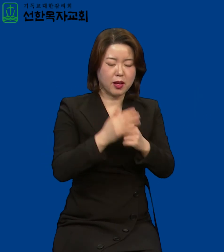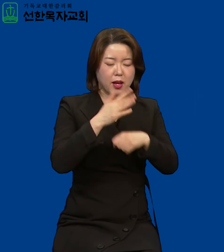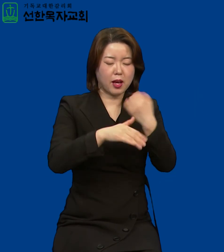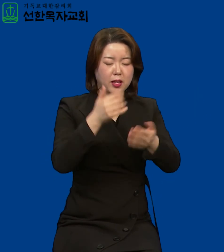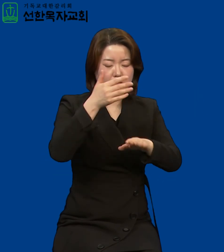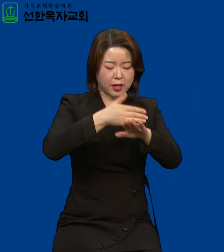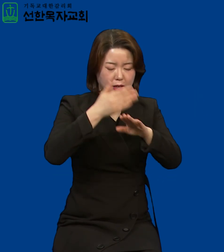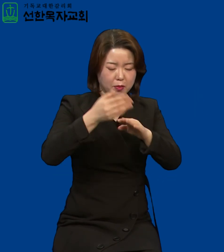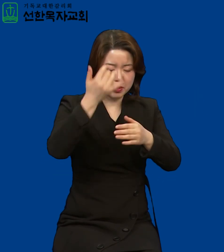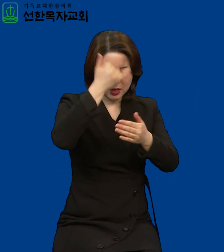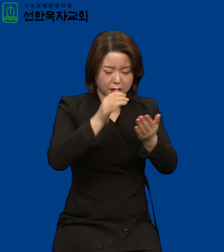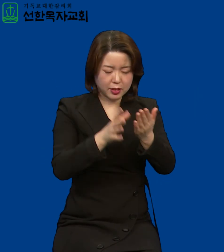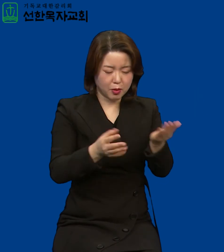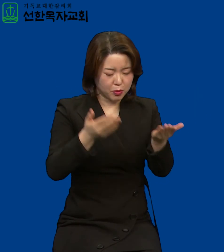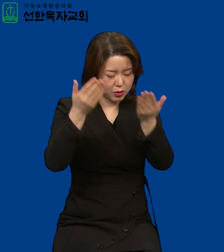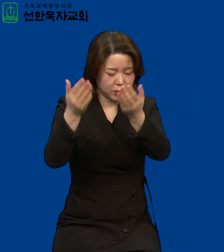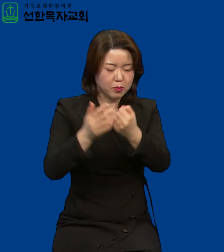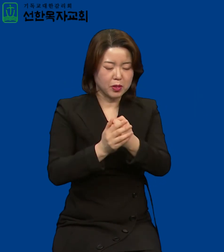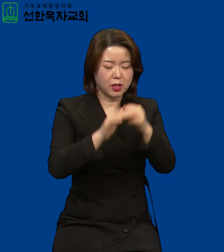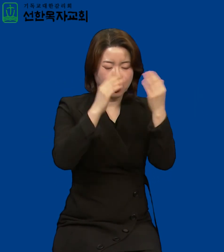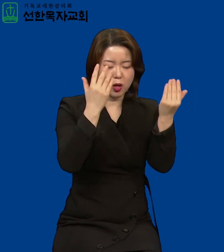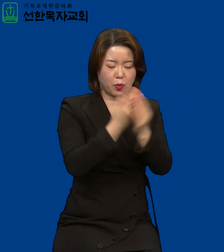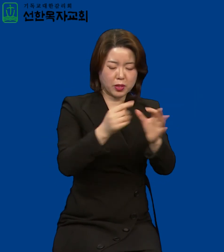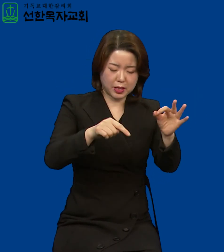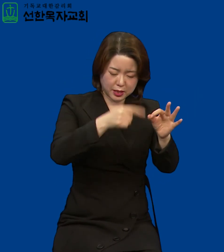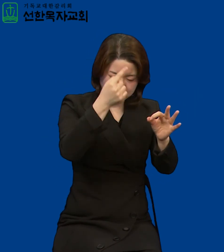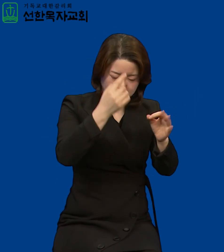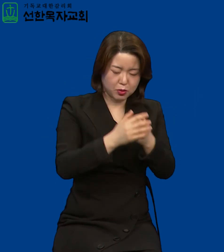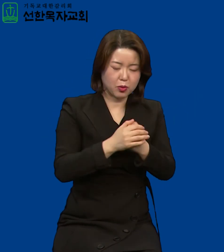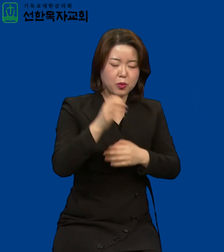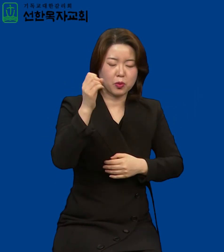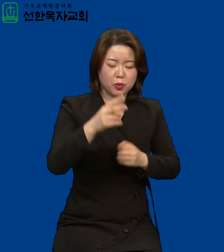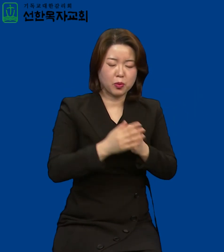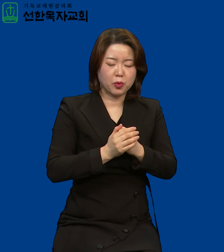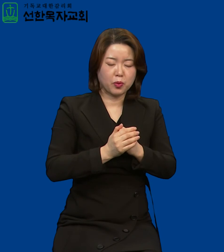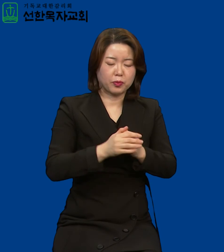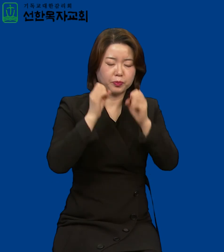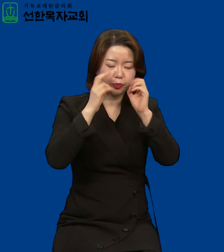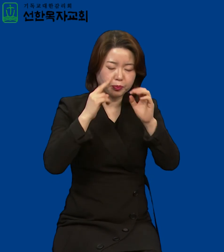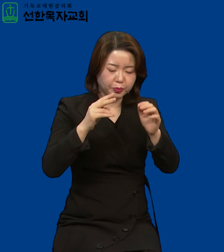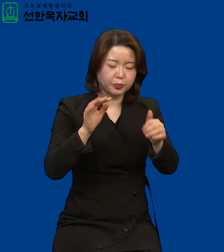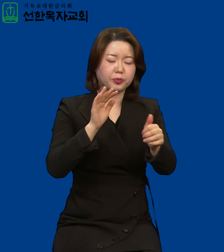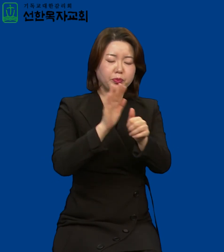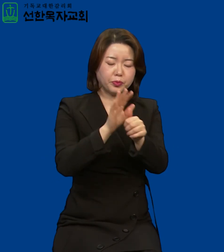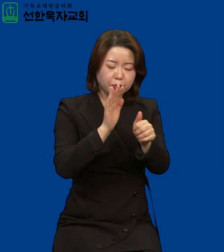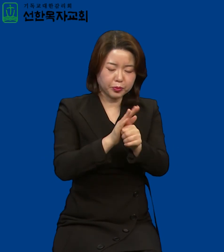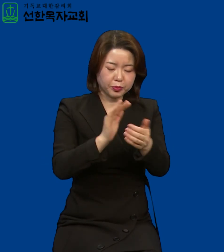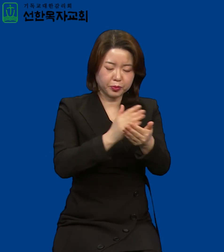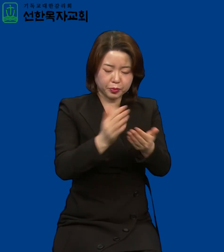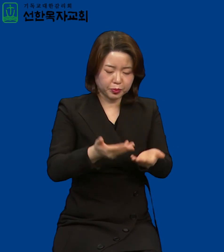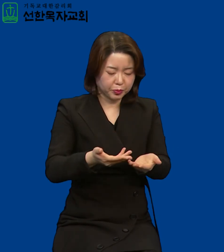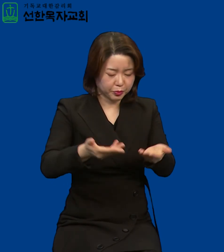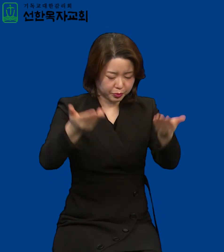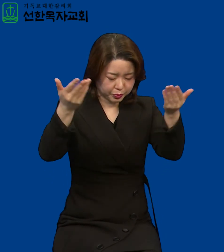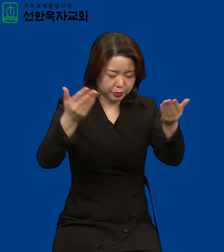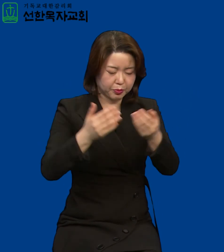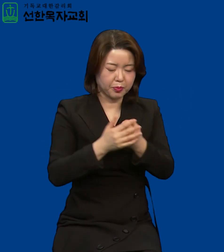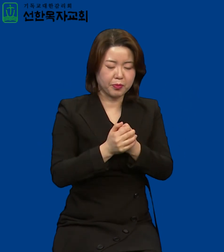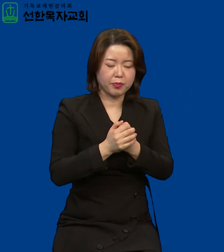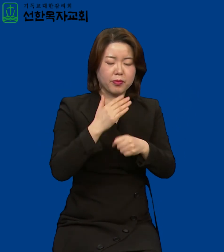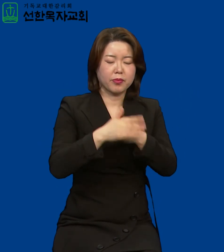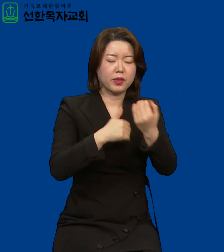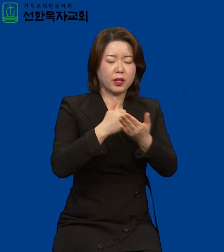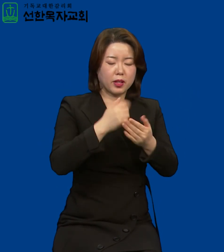예물을 드립니다. 온전한 11조와 선교헌금, 구제헌금을 구별해 드립니다.